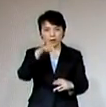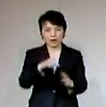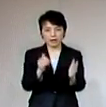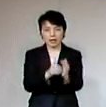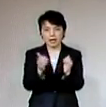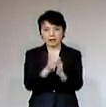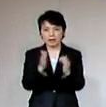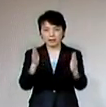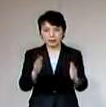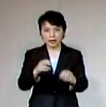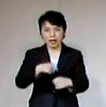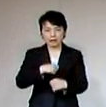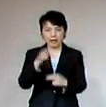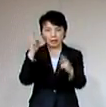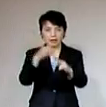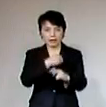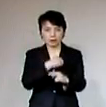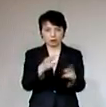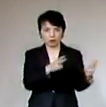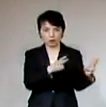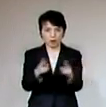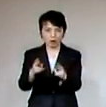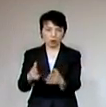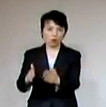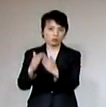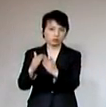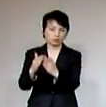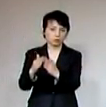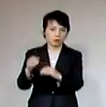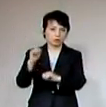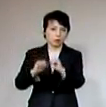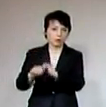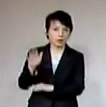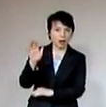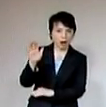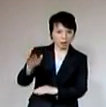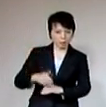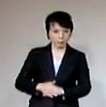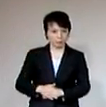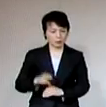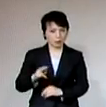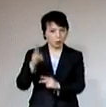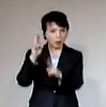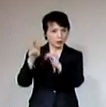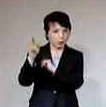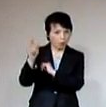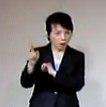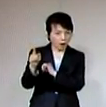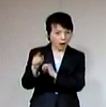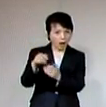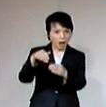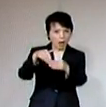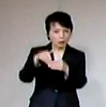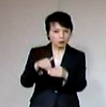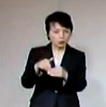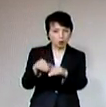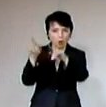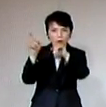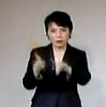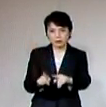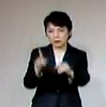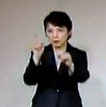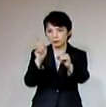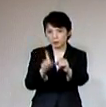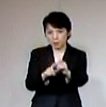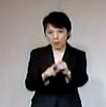定正社員という制度を作ろうとしています。これは企業が人件費を引き下げる